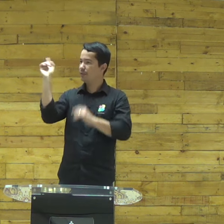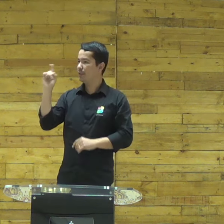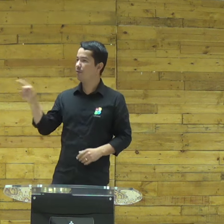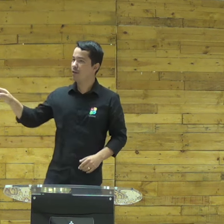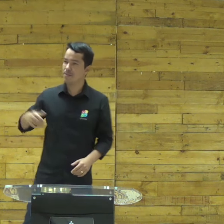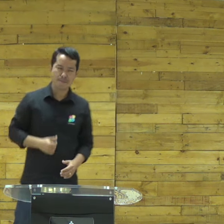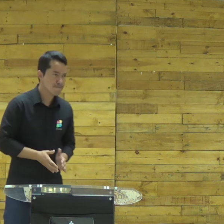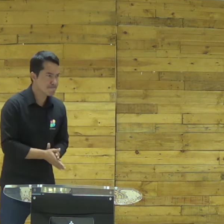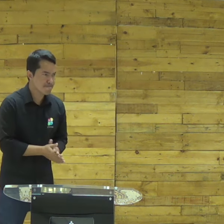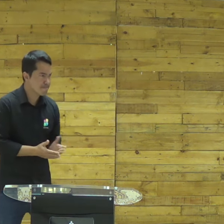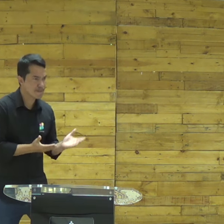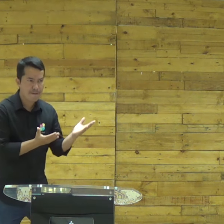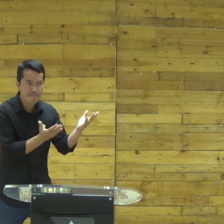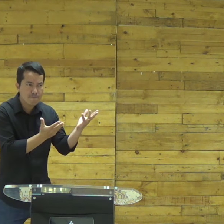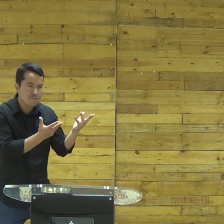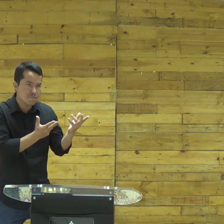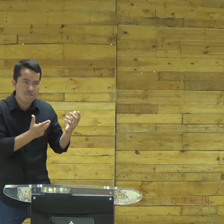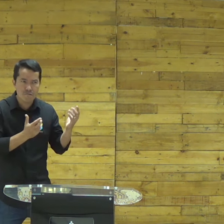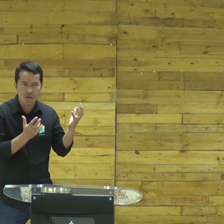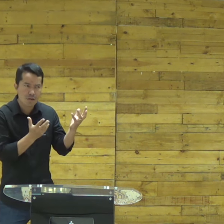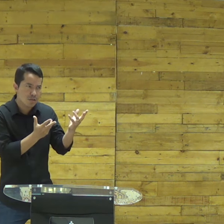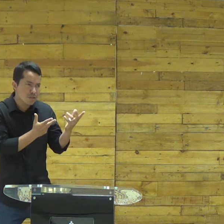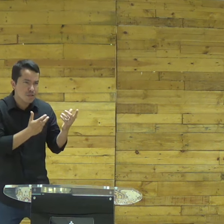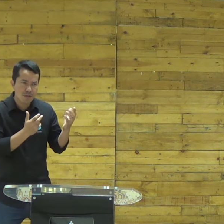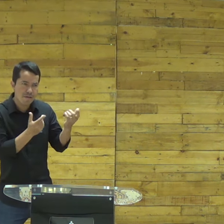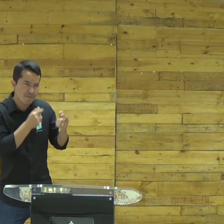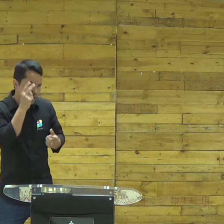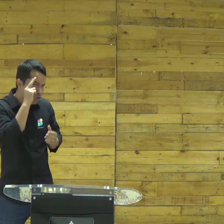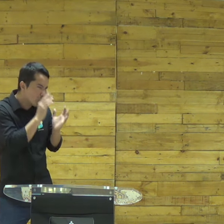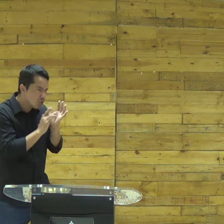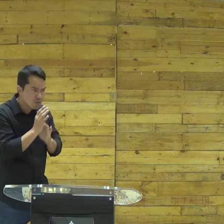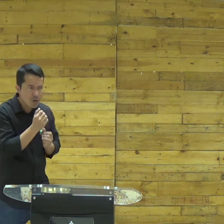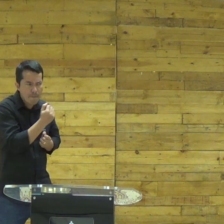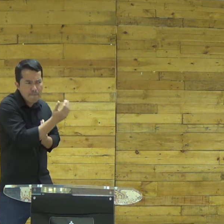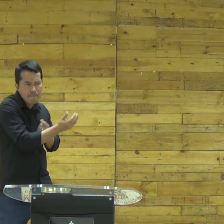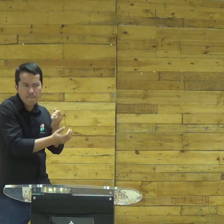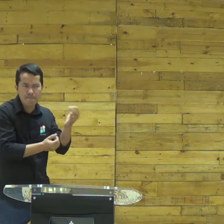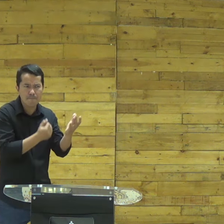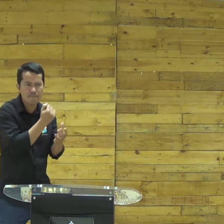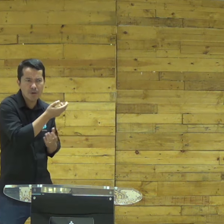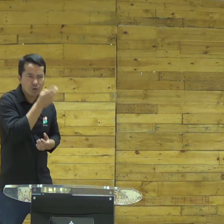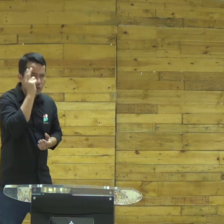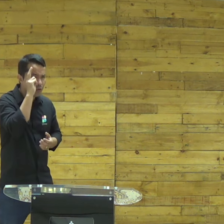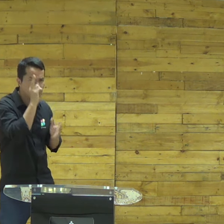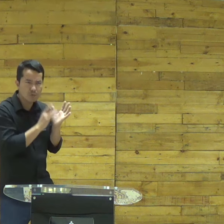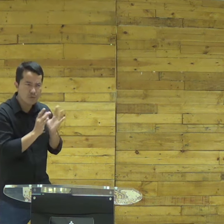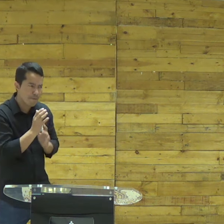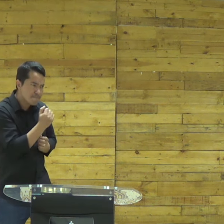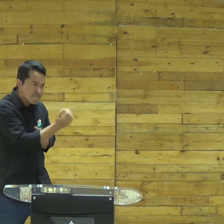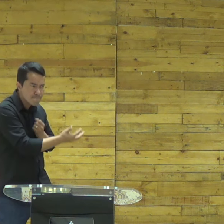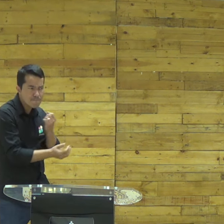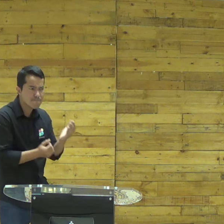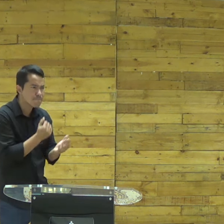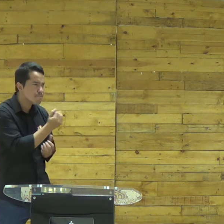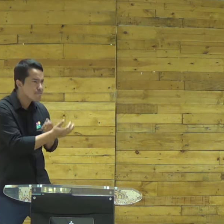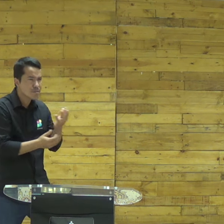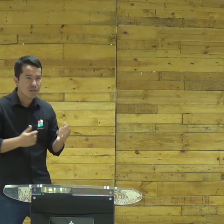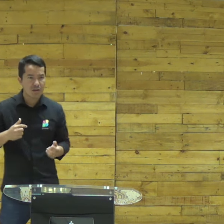amigo não desistiu de mim essa pessoa continuou ali tentando me influenciar falando aos poucos Contando um